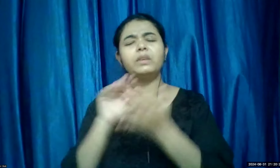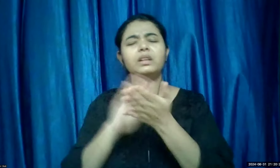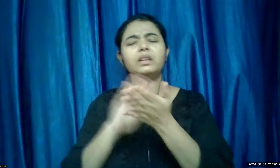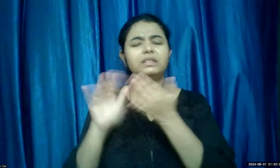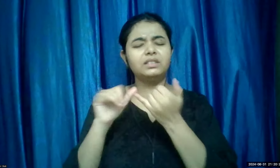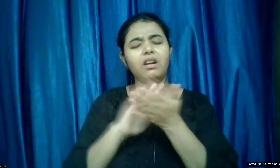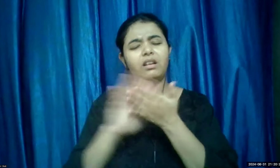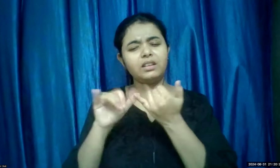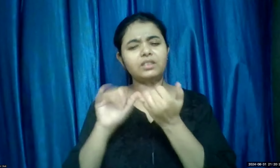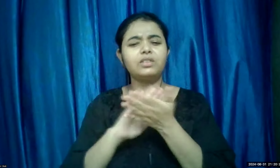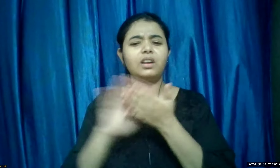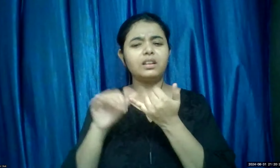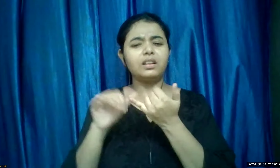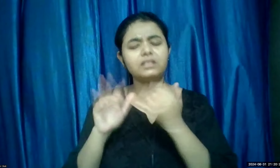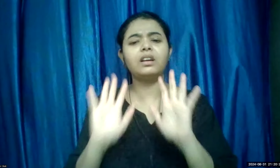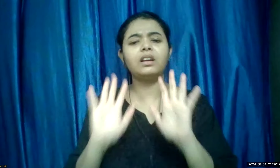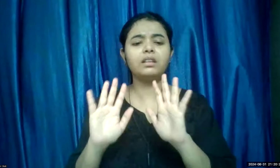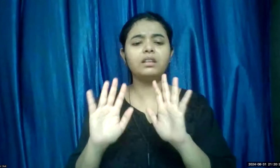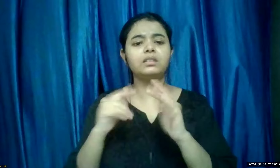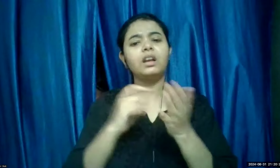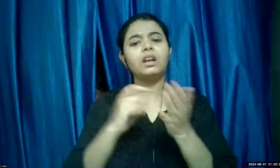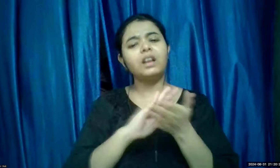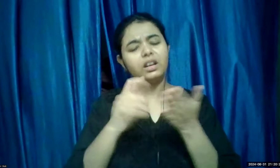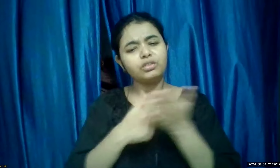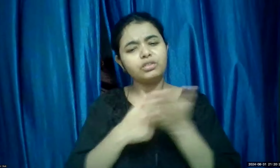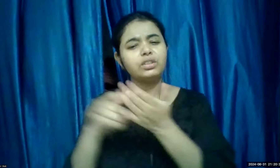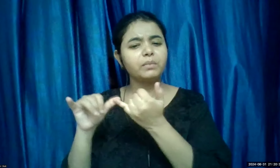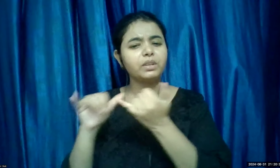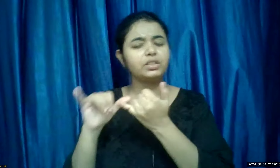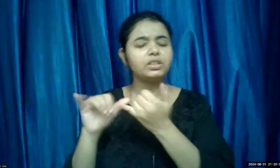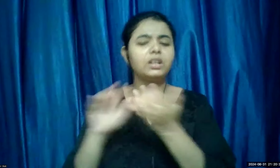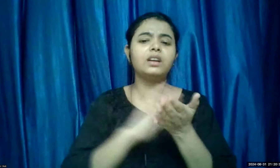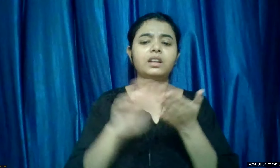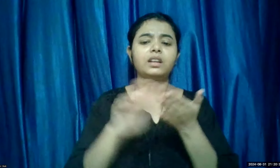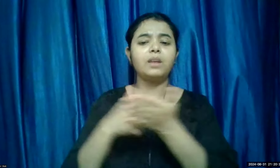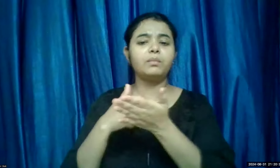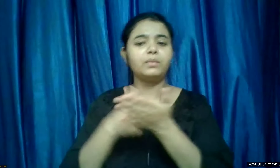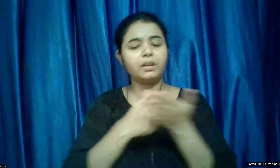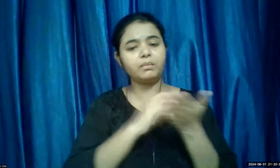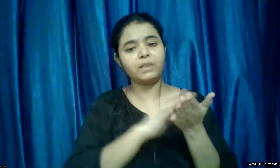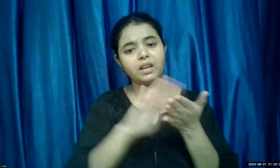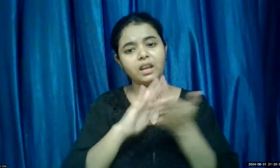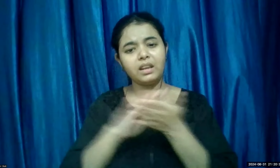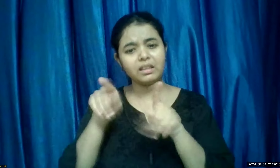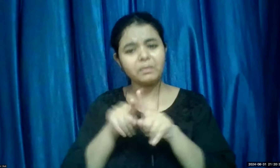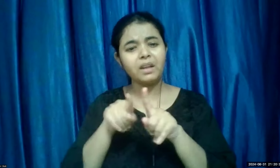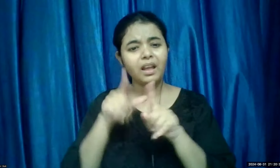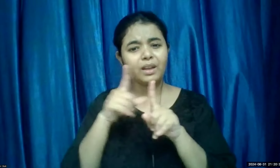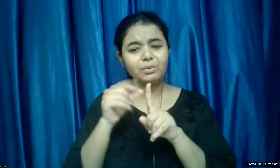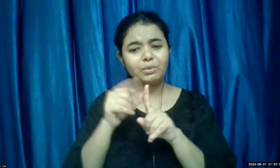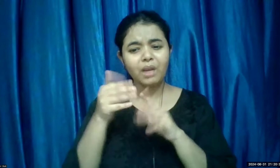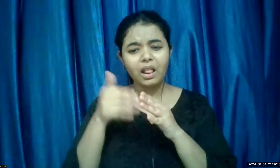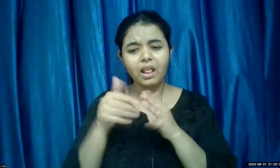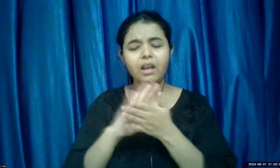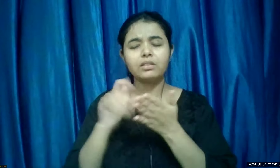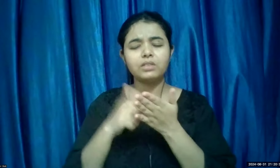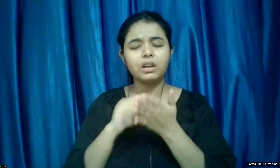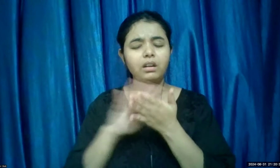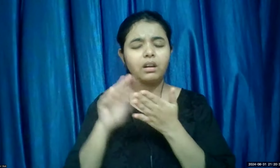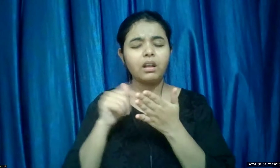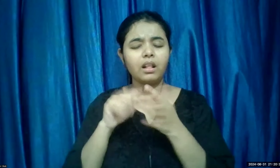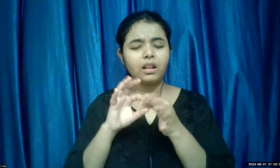भगवान हरे कृष्णा कृष्ण कृष्णा हरे हरे, हरे राम राम राम हरे हरे। जब इन नामों के उच्चारण द्वारा हम